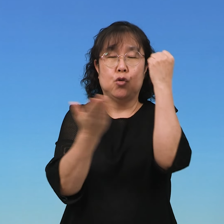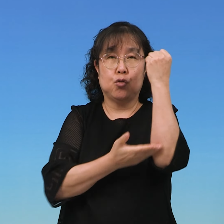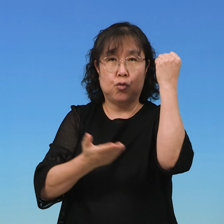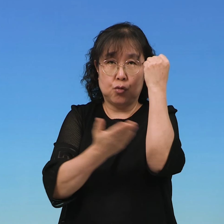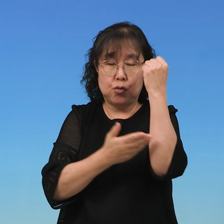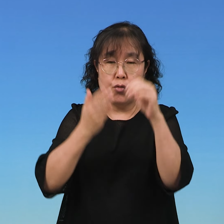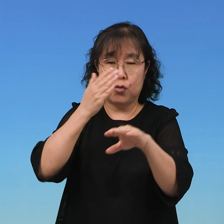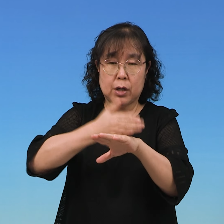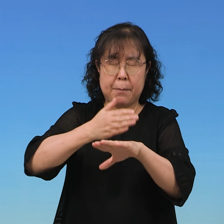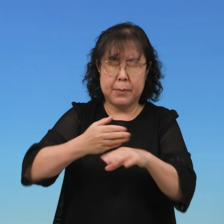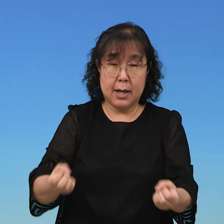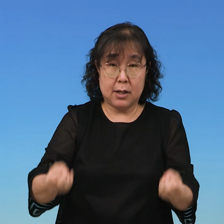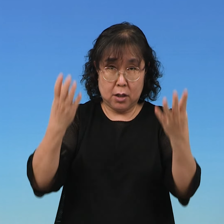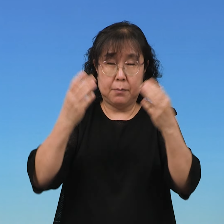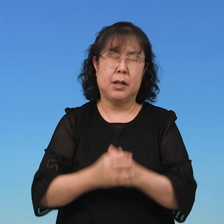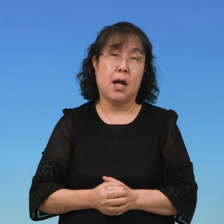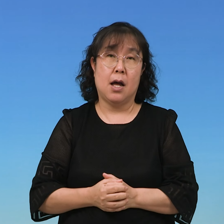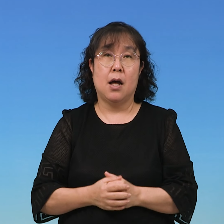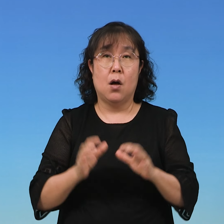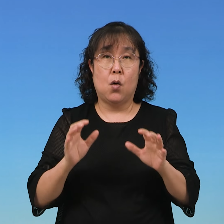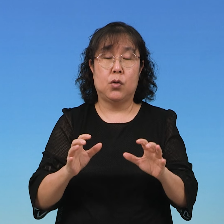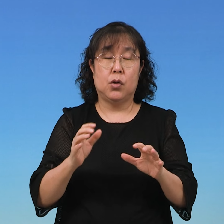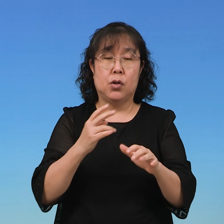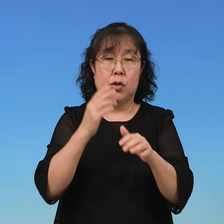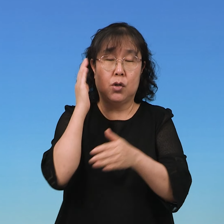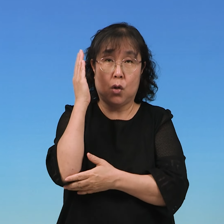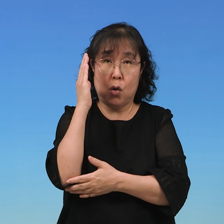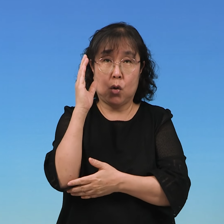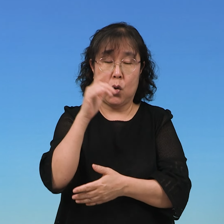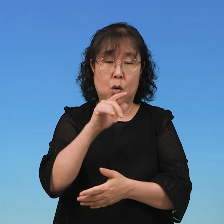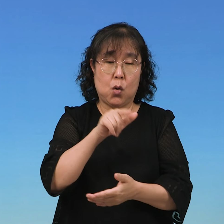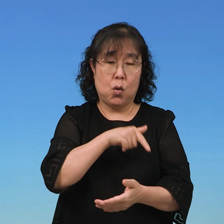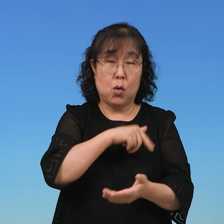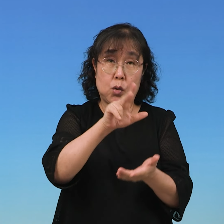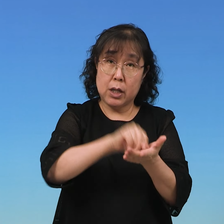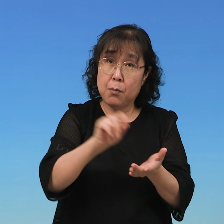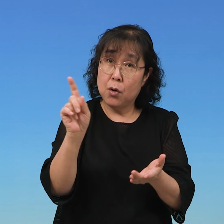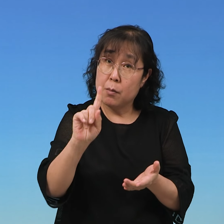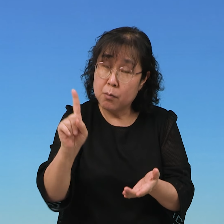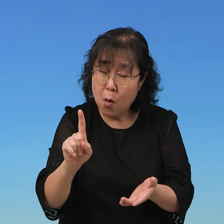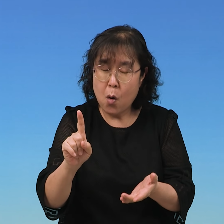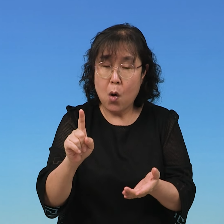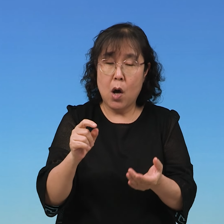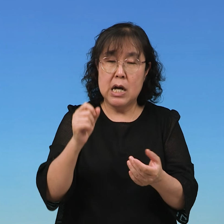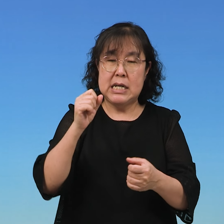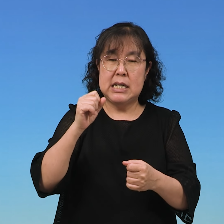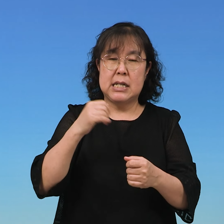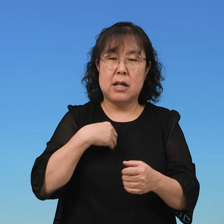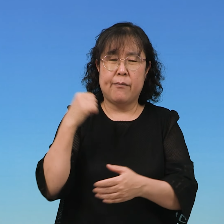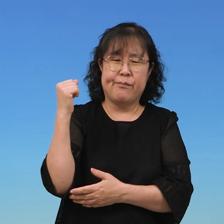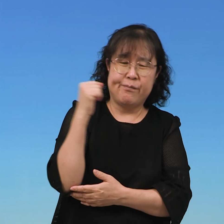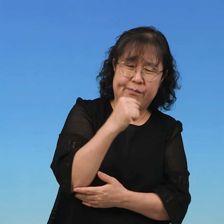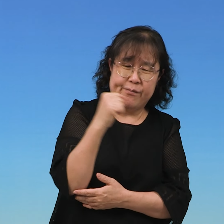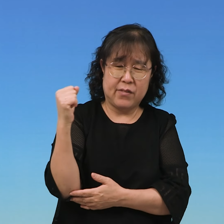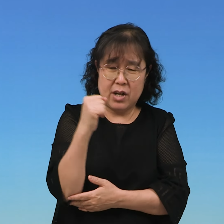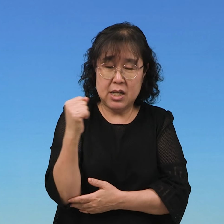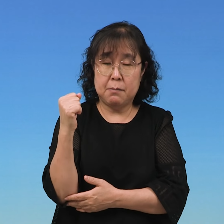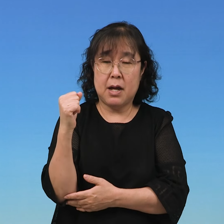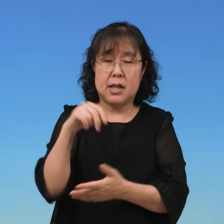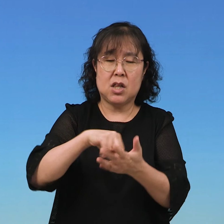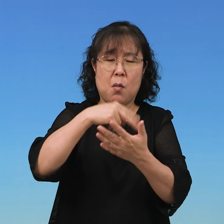오늘은 추수감사주일이에요. 그리고 오늘 설교 제목이 흔들리지만 넘어지지 않은 비결, 이렇게 제가